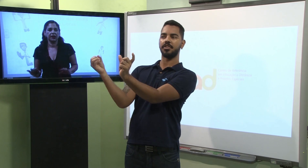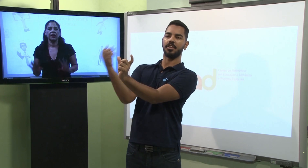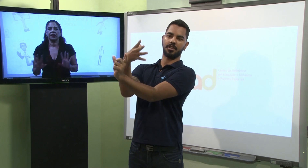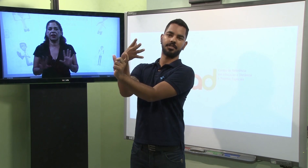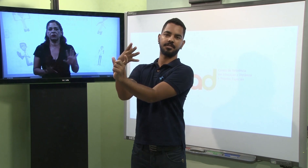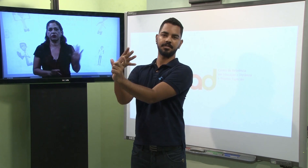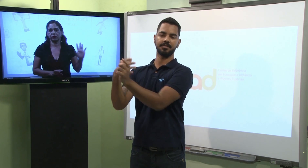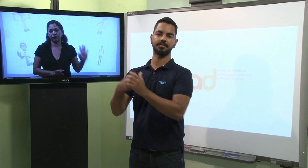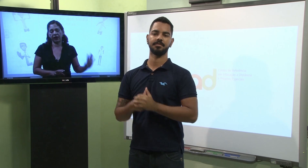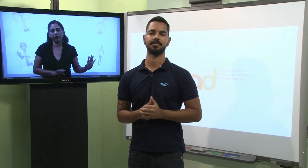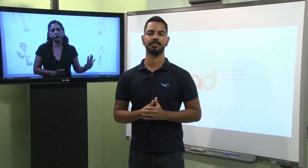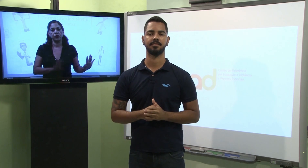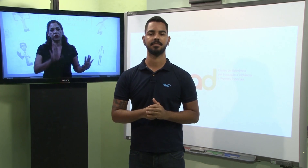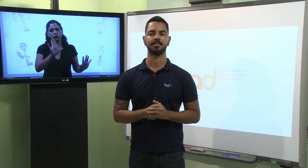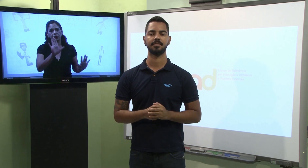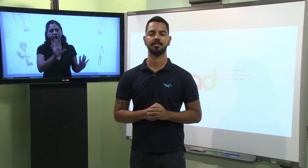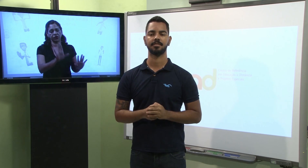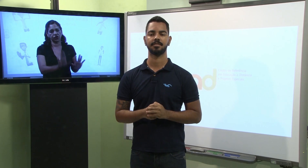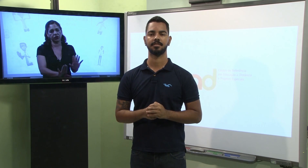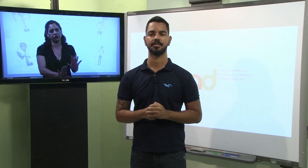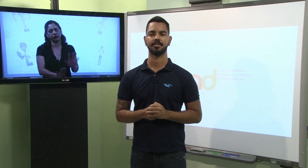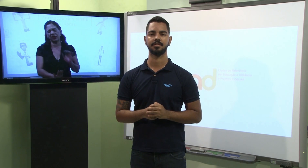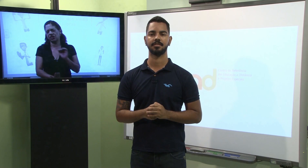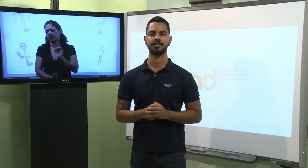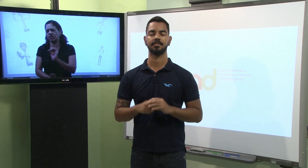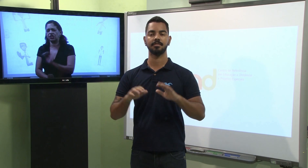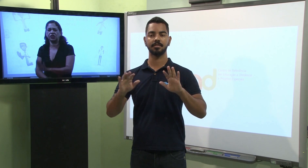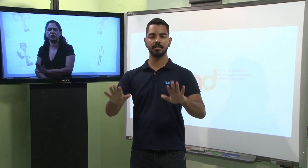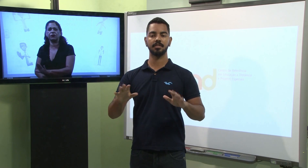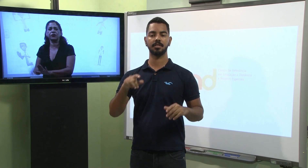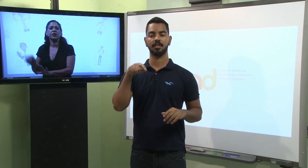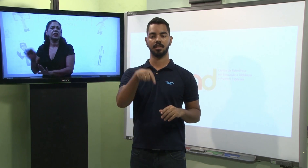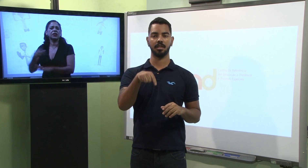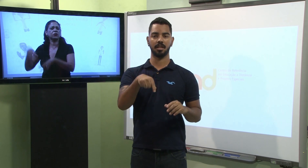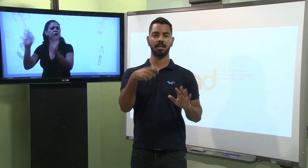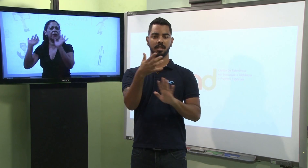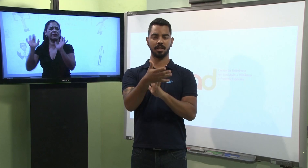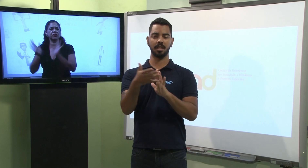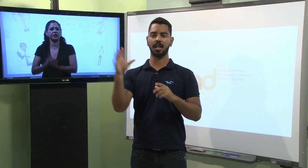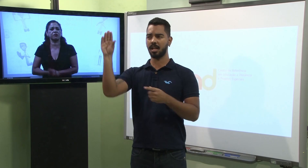distintas, tendo seus verbos, substantivos,